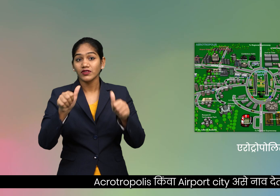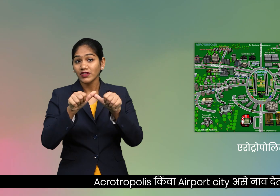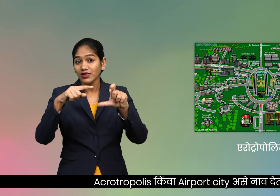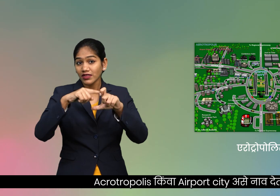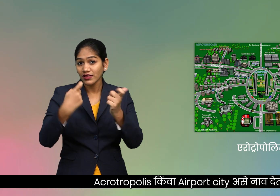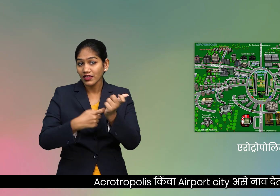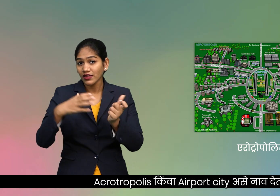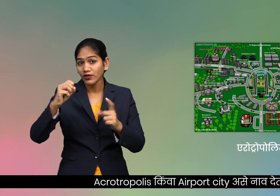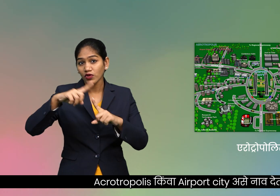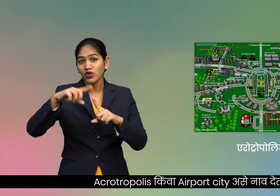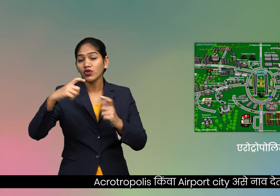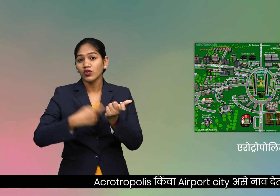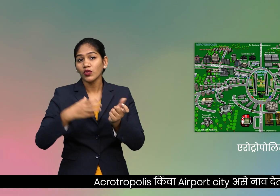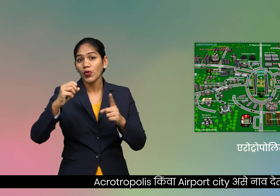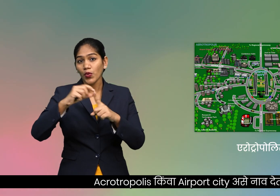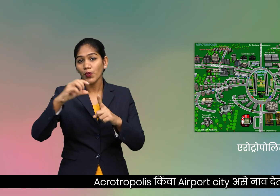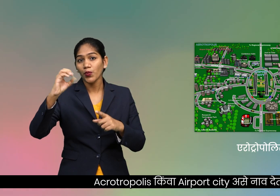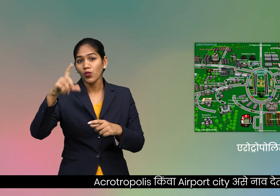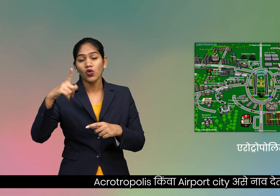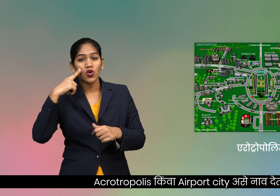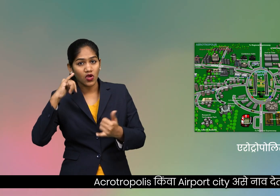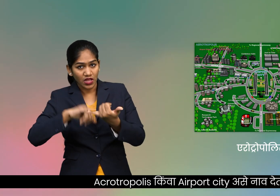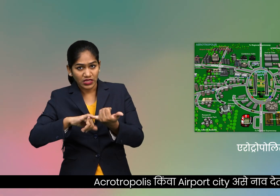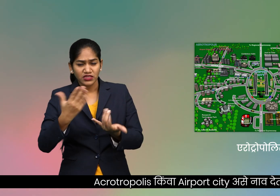ॲक्ट्रोपोलिस किंवा एअरपोर्ट सिटी असे नाव देतात.